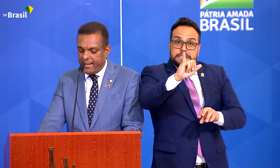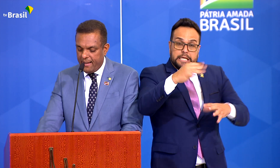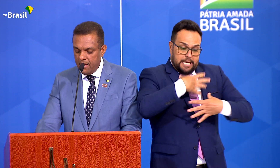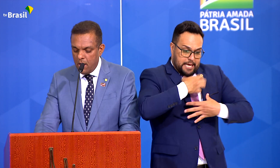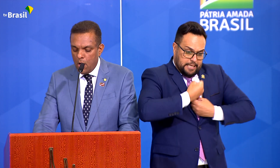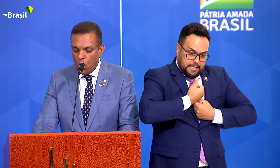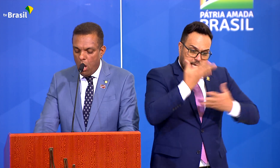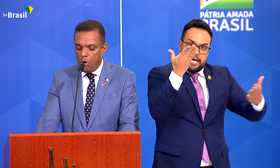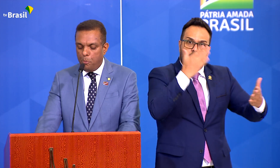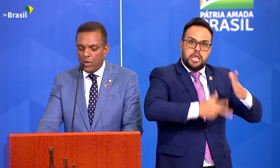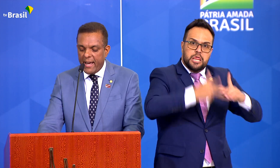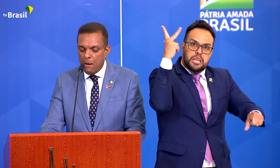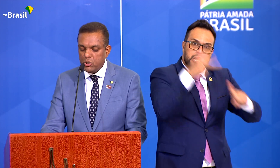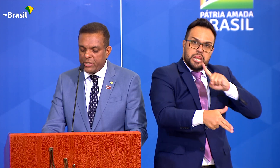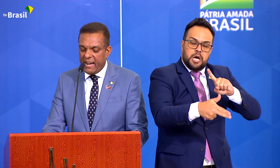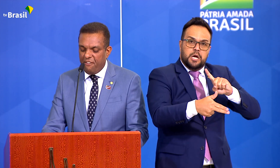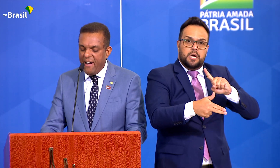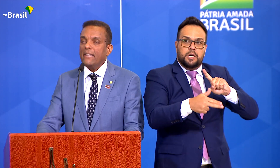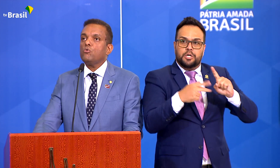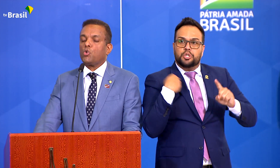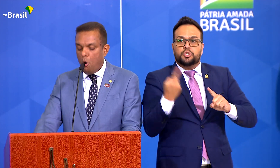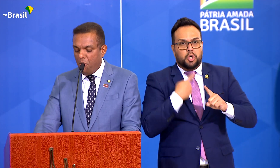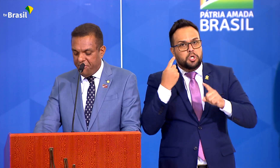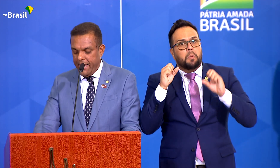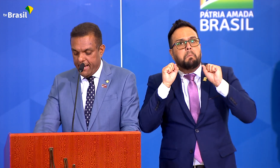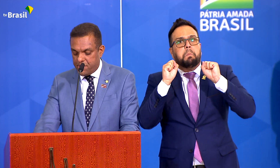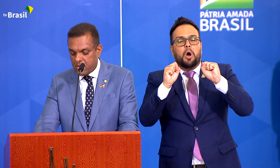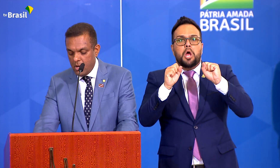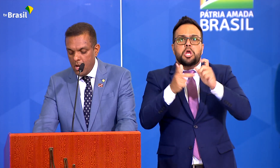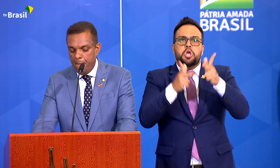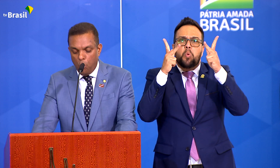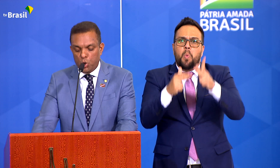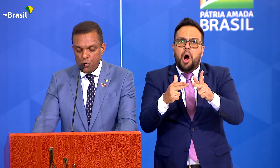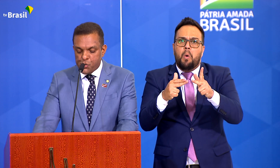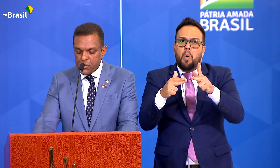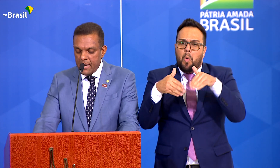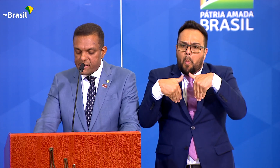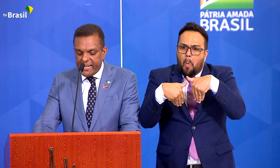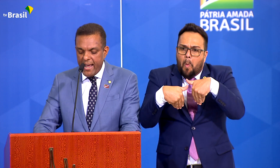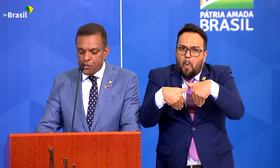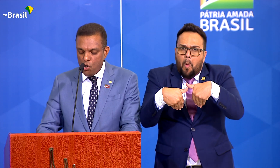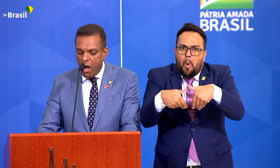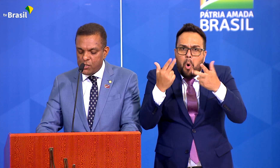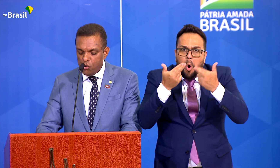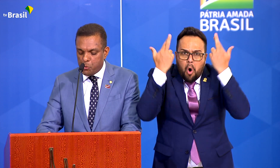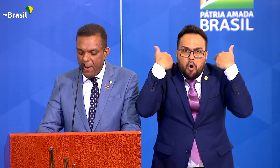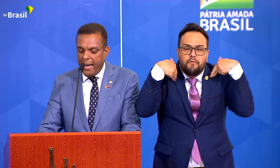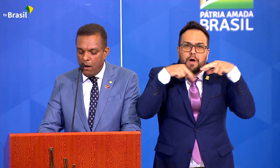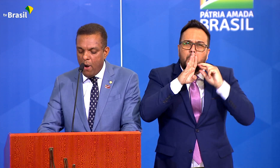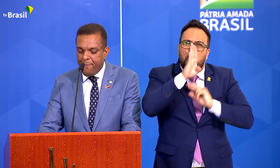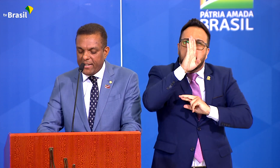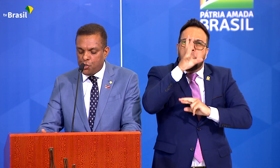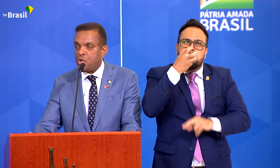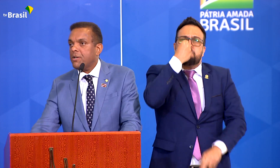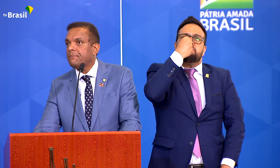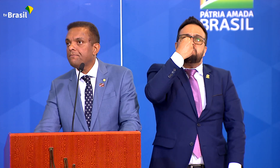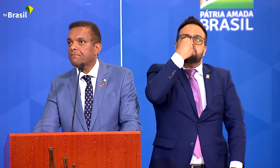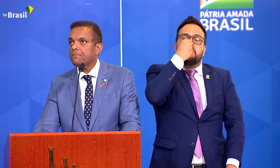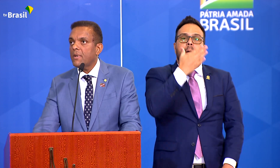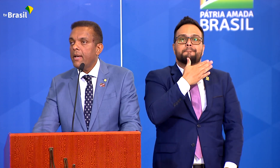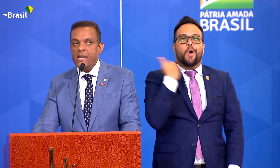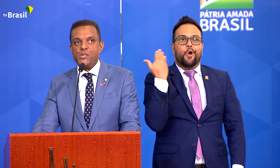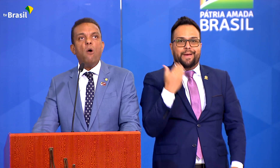nos retirada logo poderemos ser levados como ovelhas mudos silenciosos para o